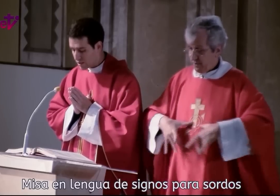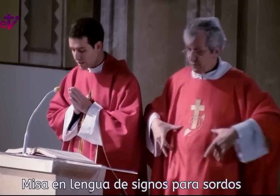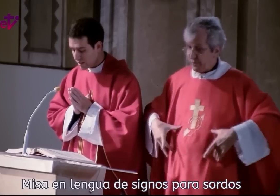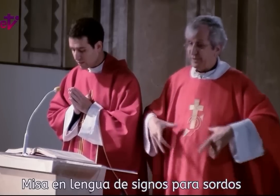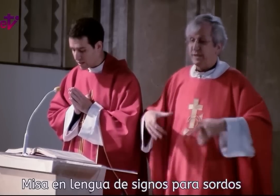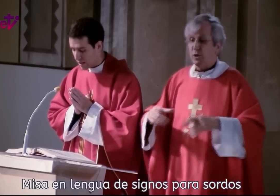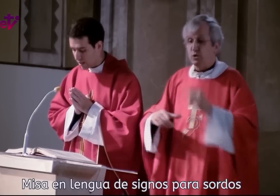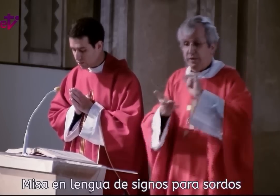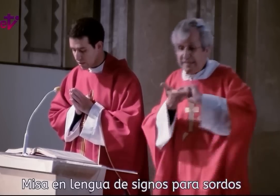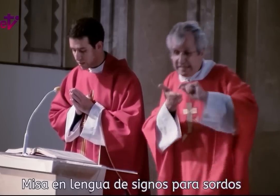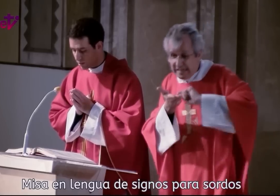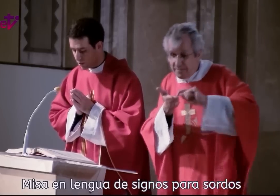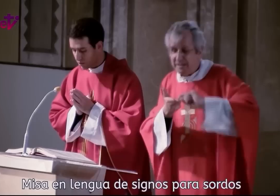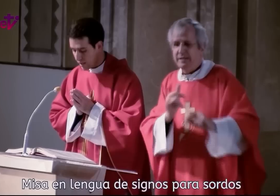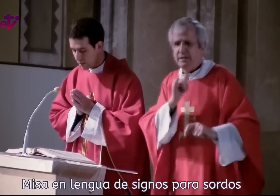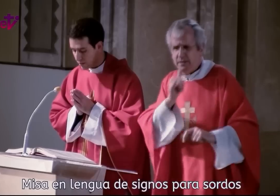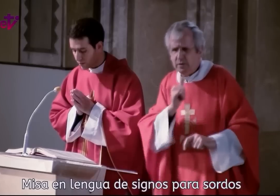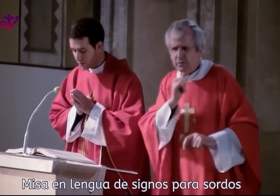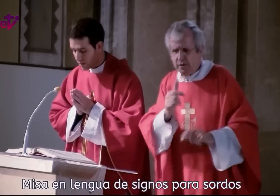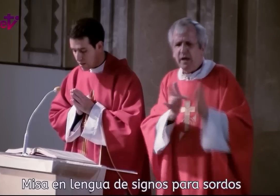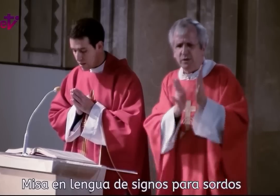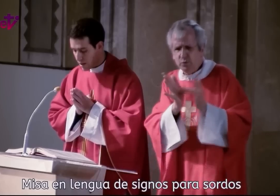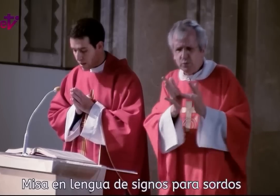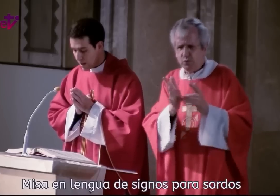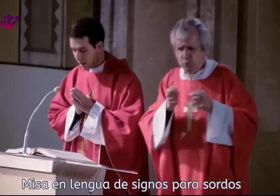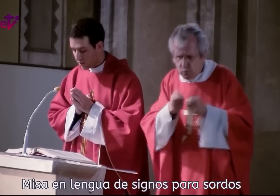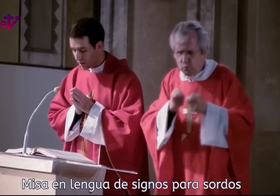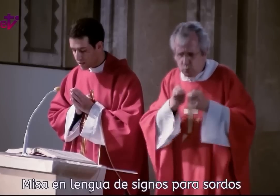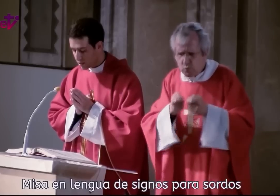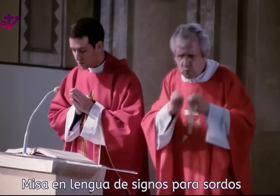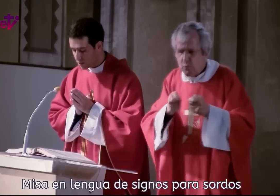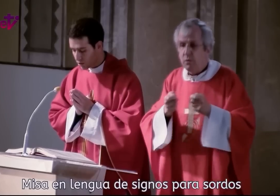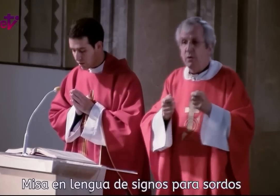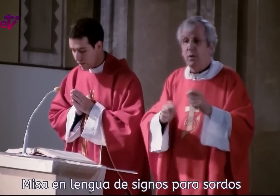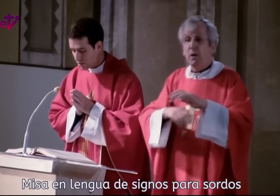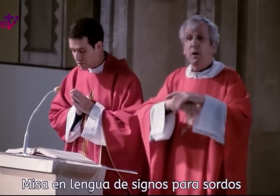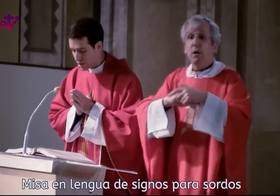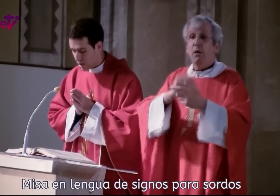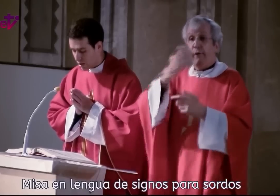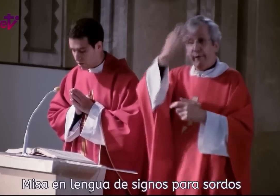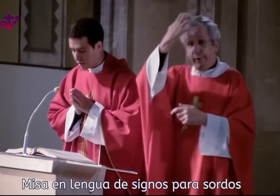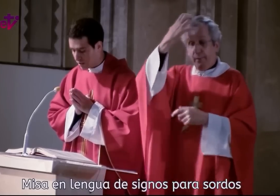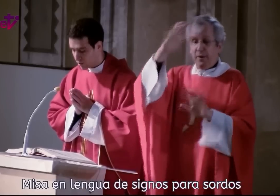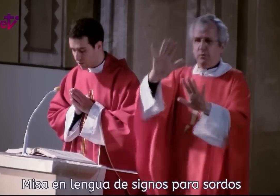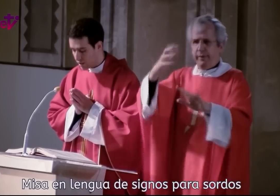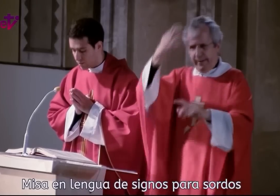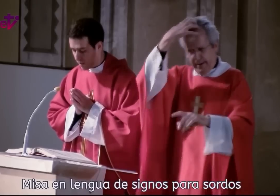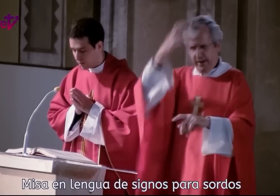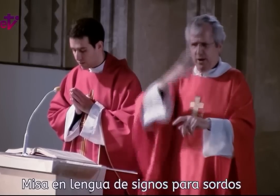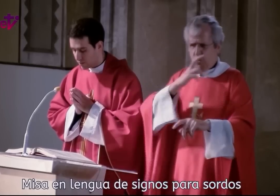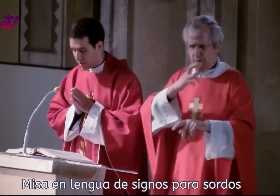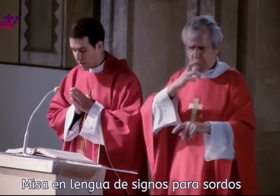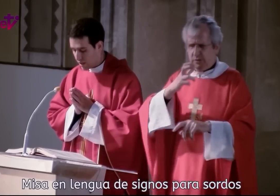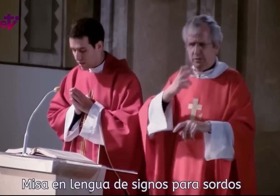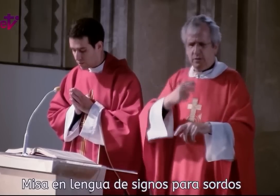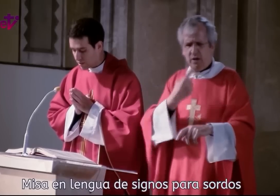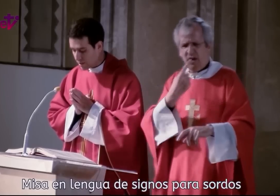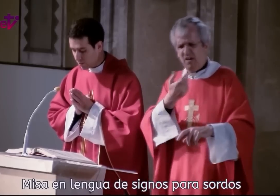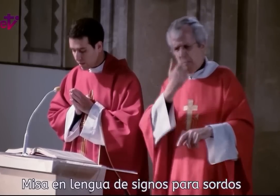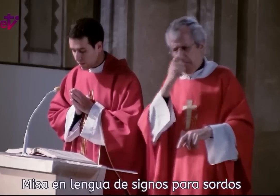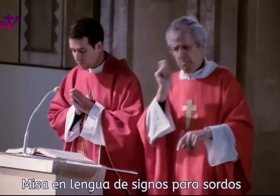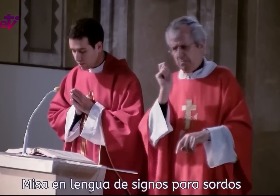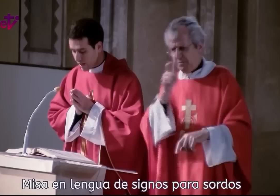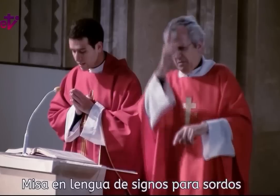y los escribas acusándolo con ahínco. Herodes, con sus soldados, lo trató con desprecio y